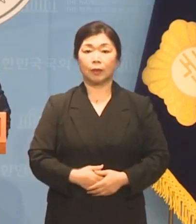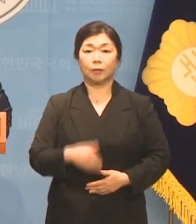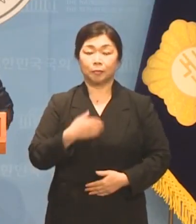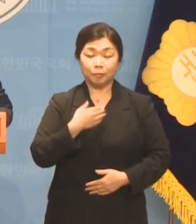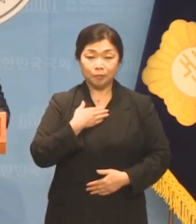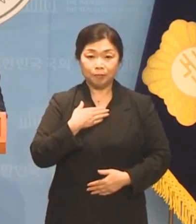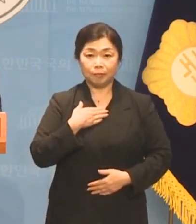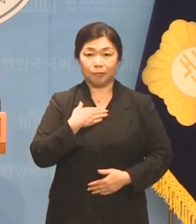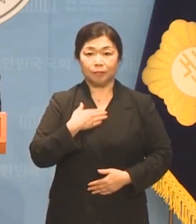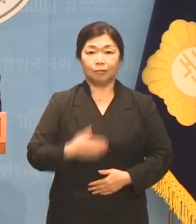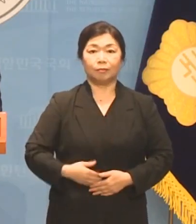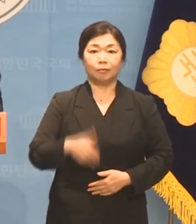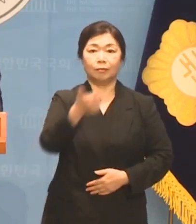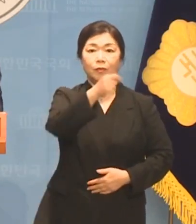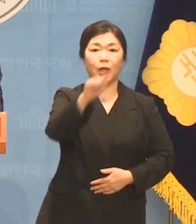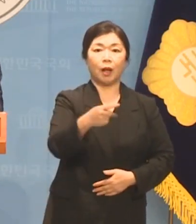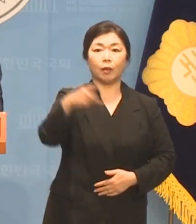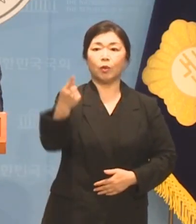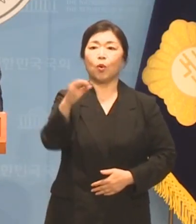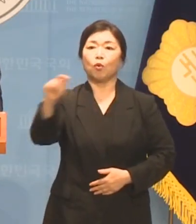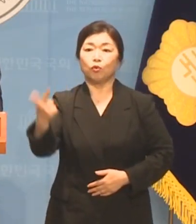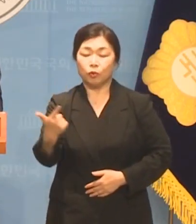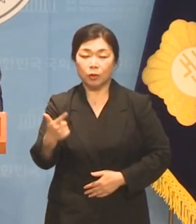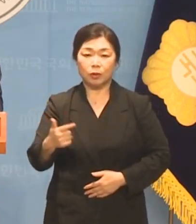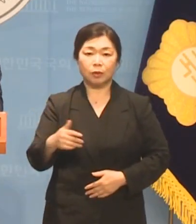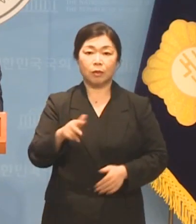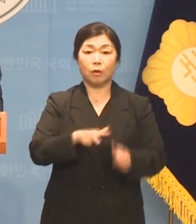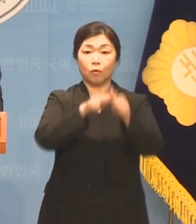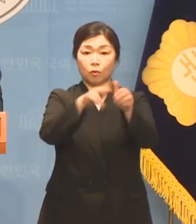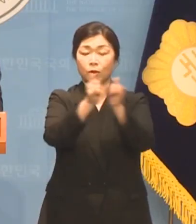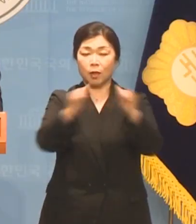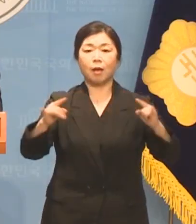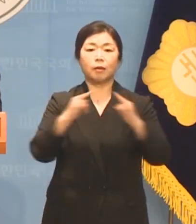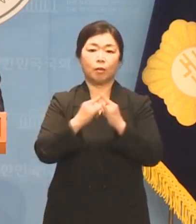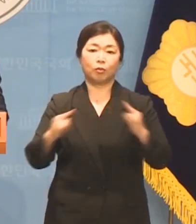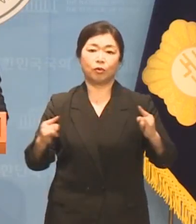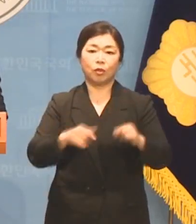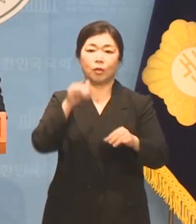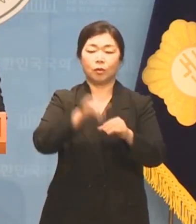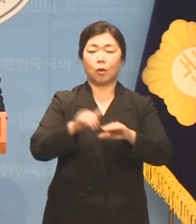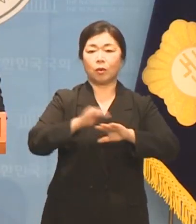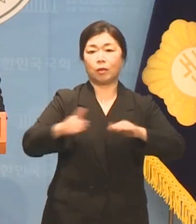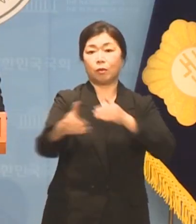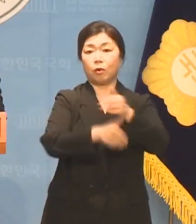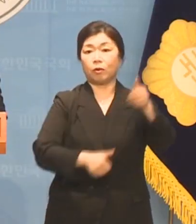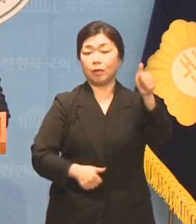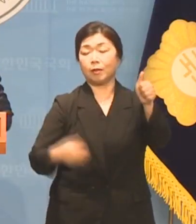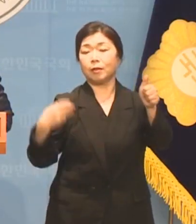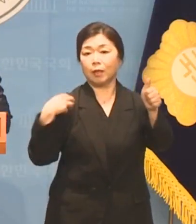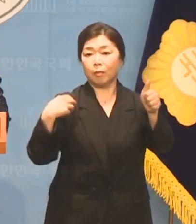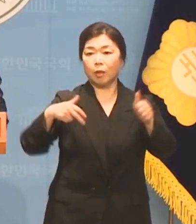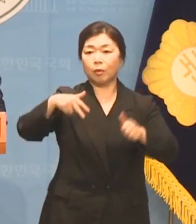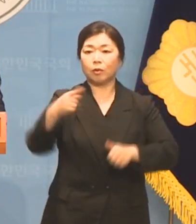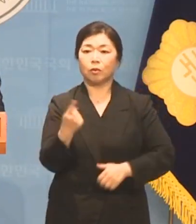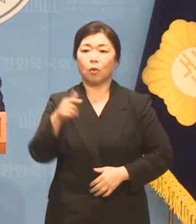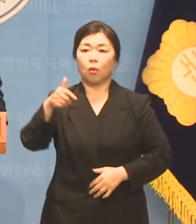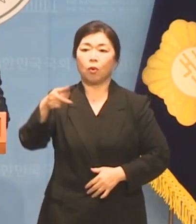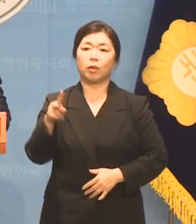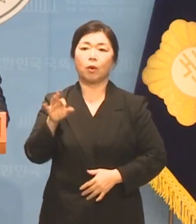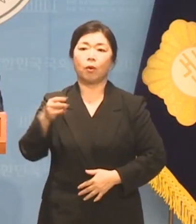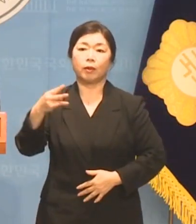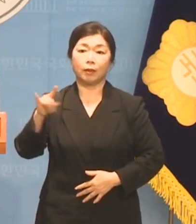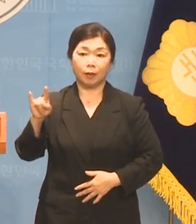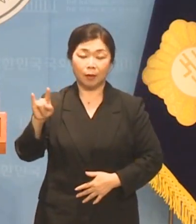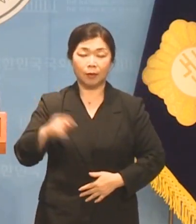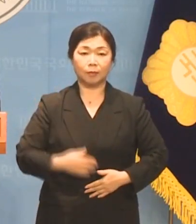저는 한동훈 후보 캠프 선대위원장을 맡고 있는 조경태입니다.